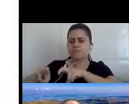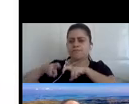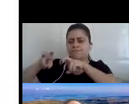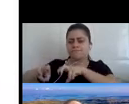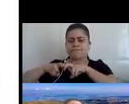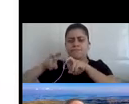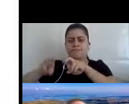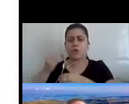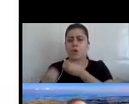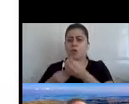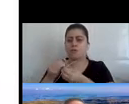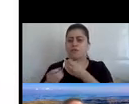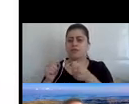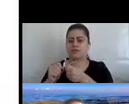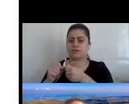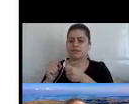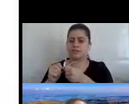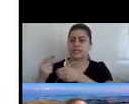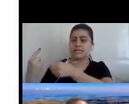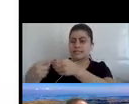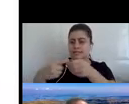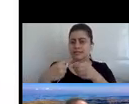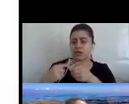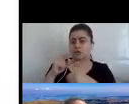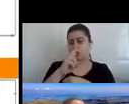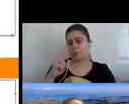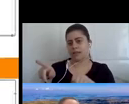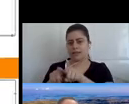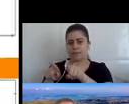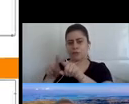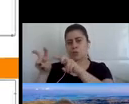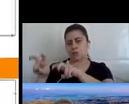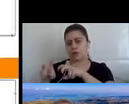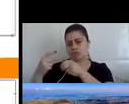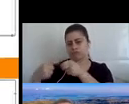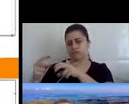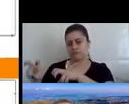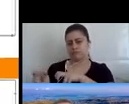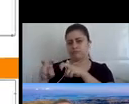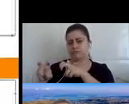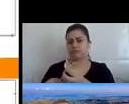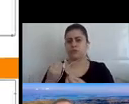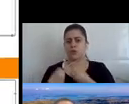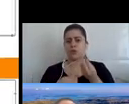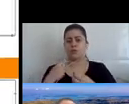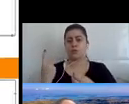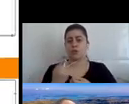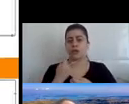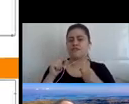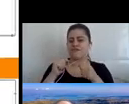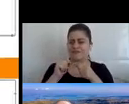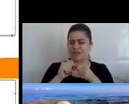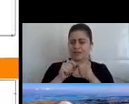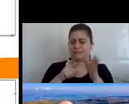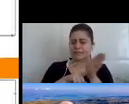se manifestando nos territórios urbanos e rurais. Então, o que a gente tem estudado muito nessa pesquisa